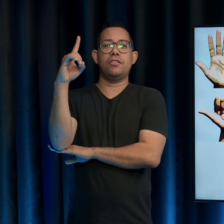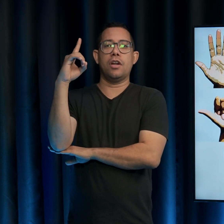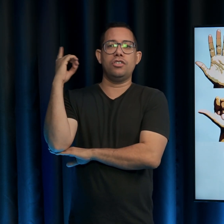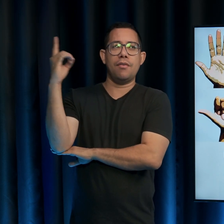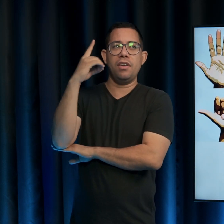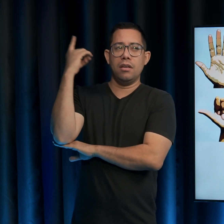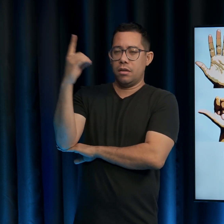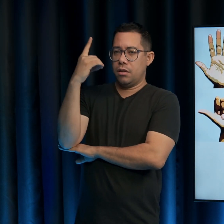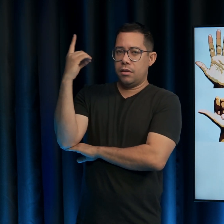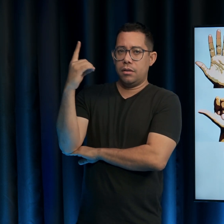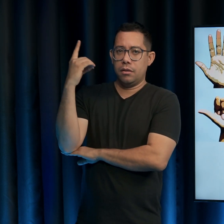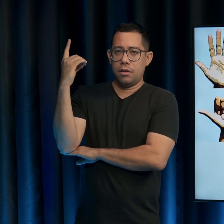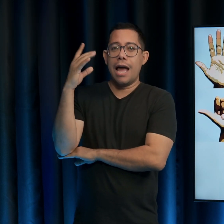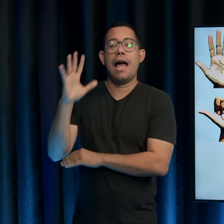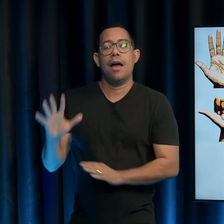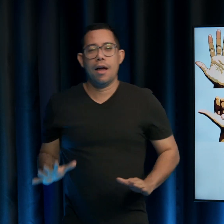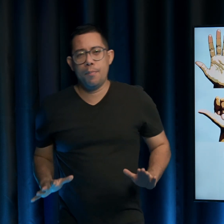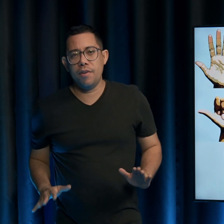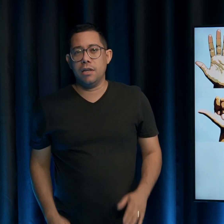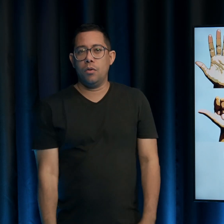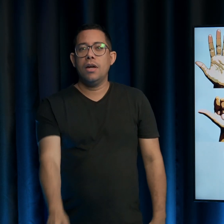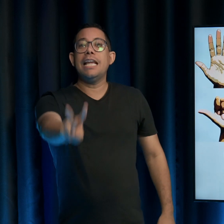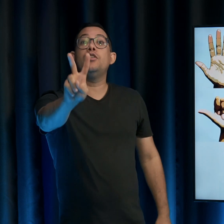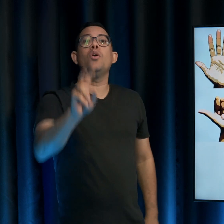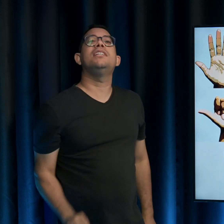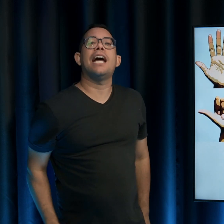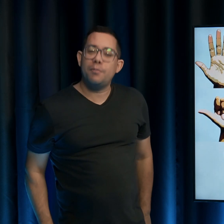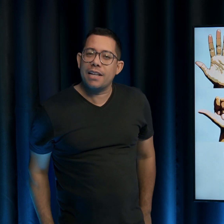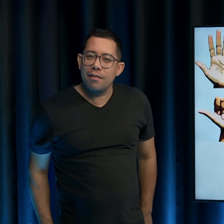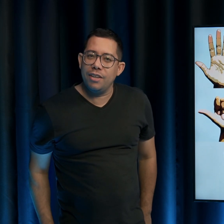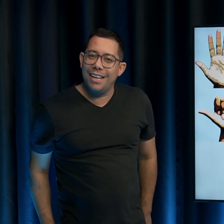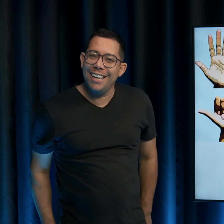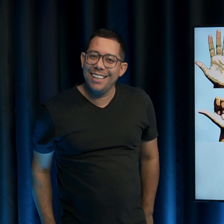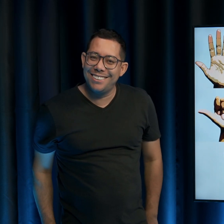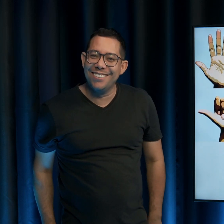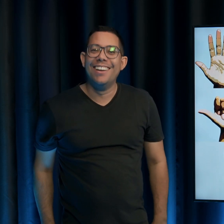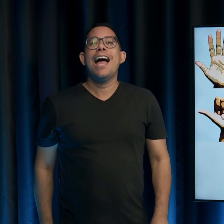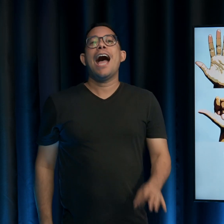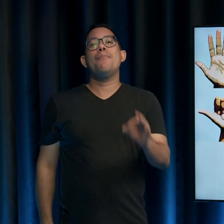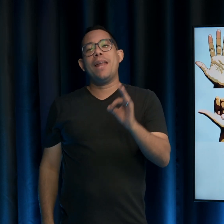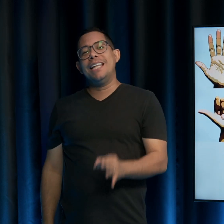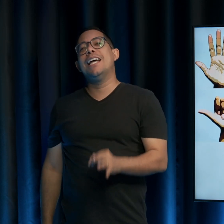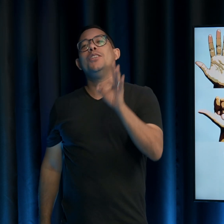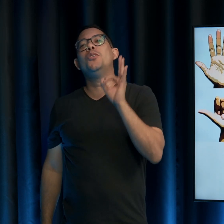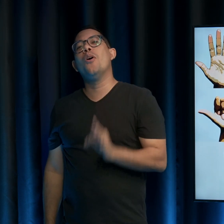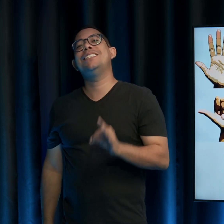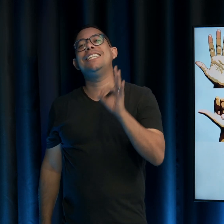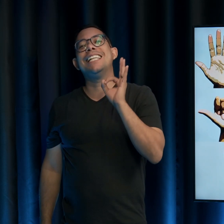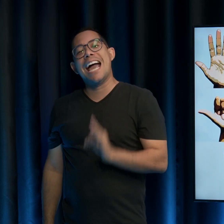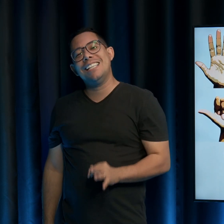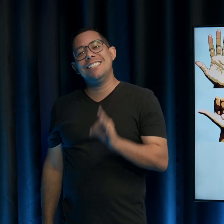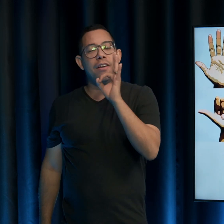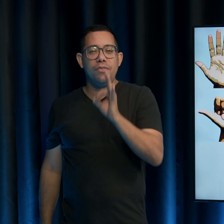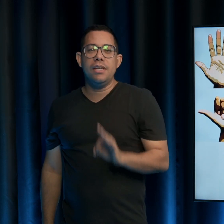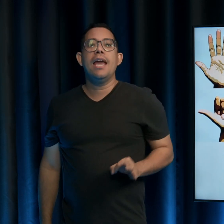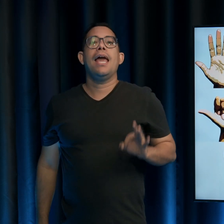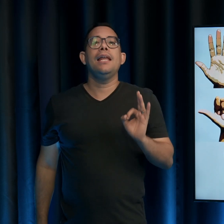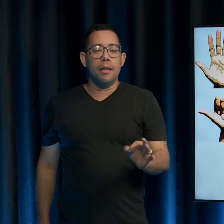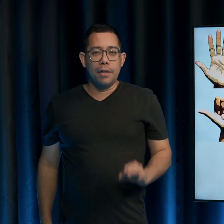de Davi. Aproveitando, tem 2 sinais para Davi. Isso! Aprenda 2 sinais de Davi em Libras.